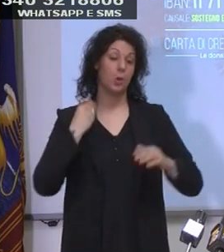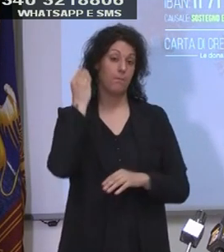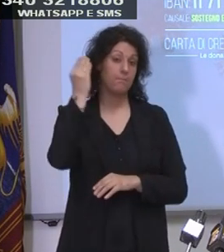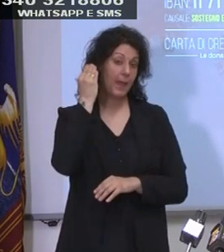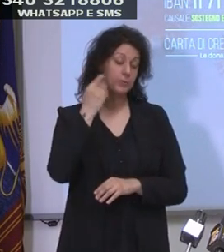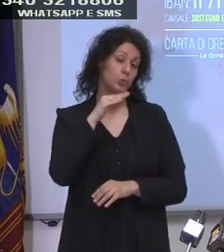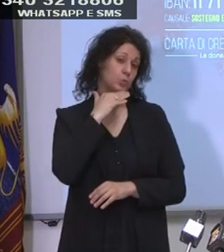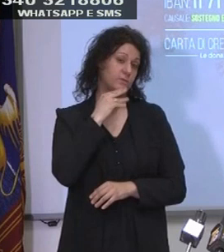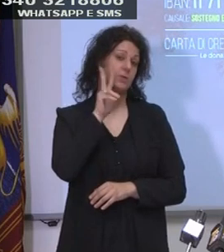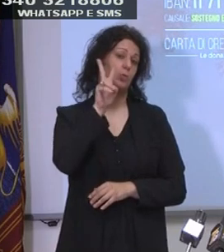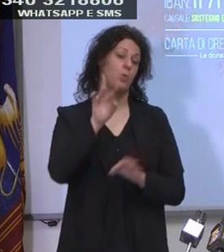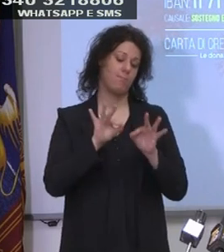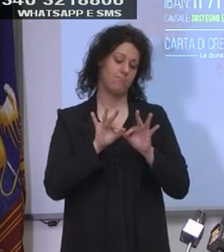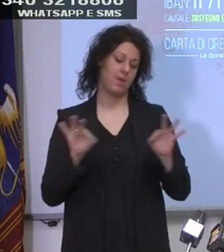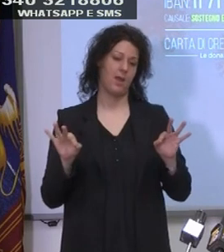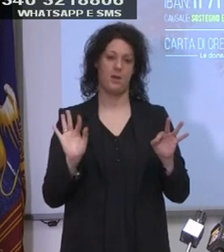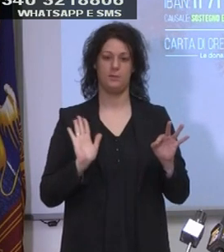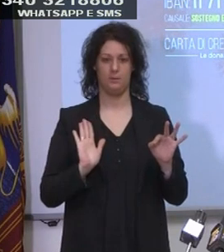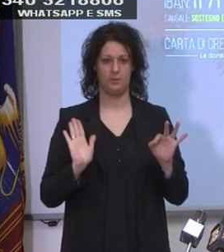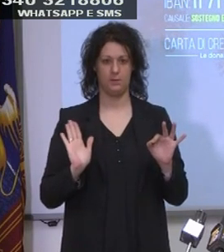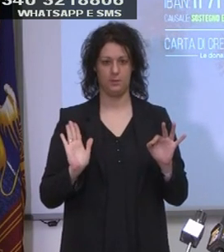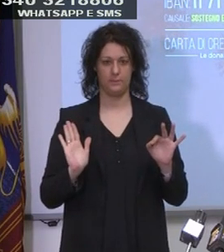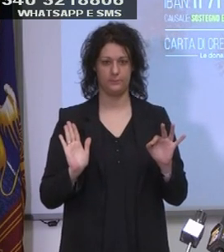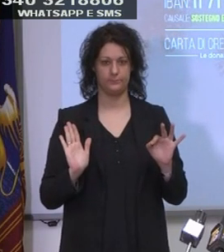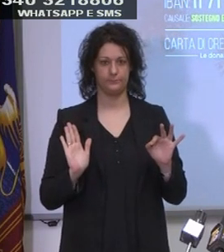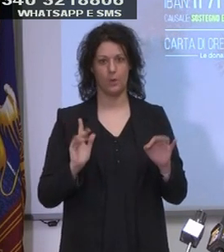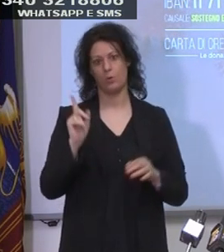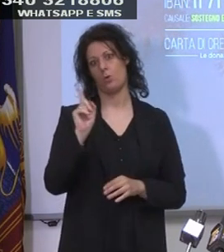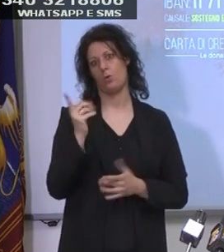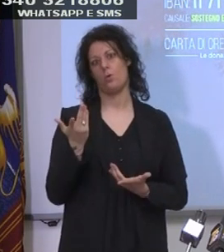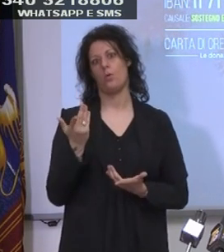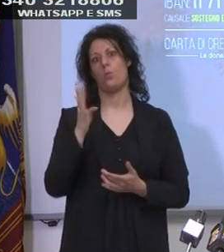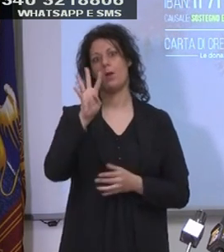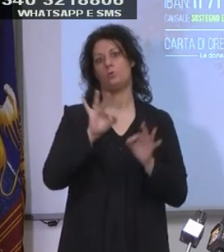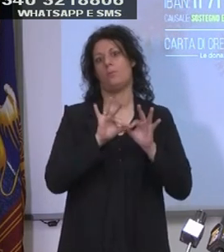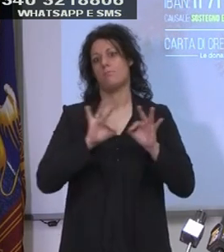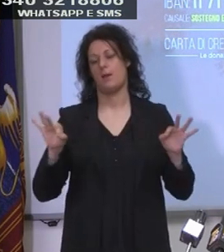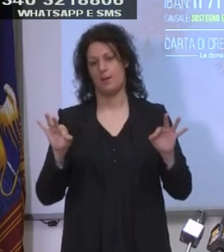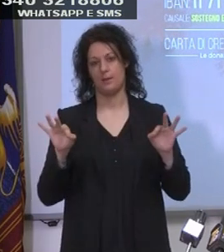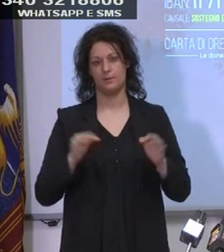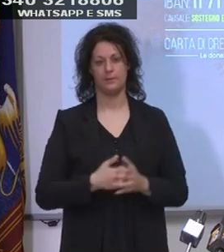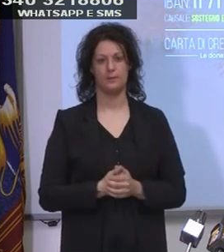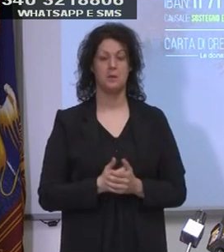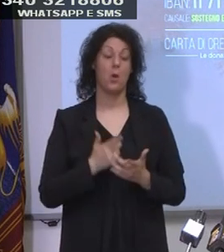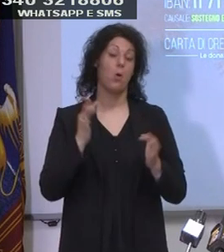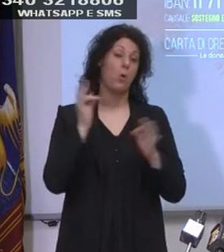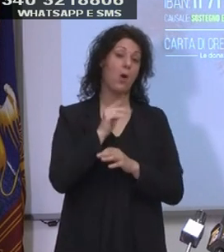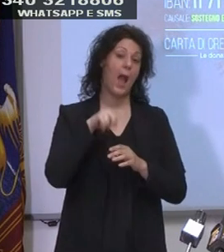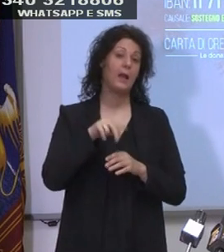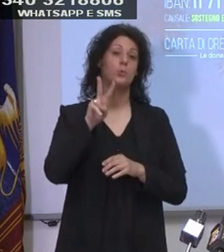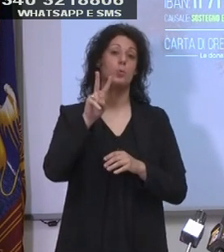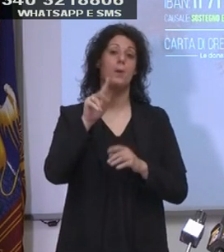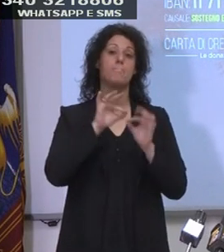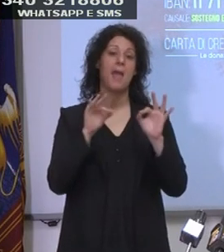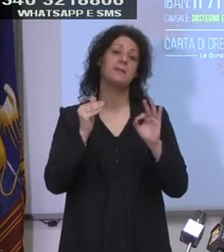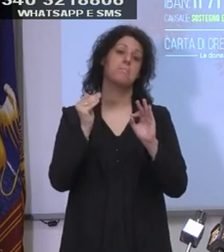essere un paio di metri, non cominciare a avere i 4 metri come scriveva qualcuno, forse anche sotto i 2 metri, adesso valuteremo